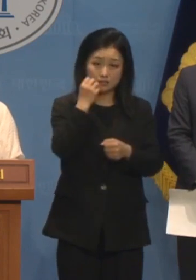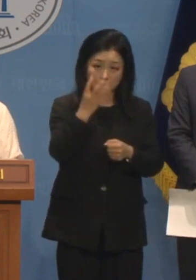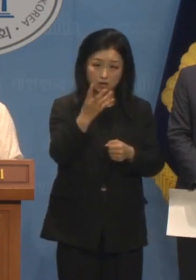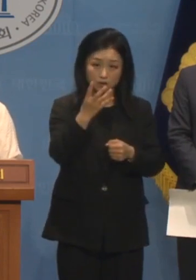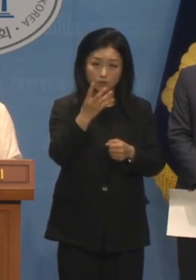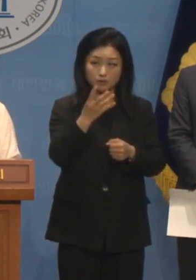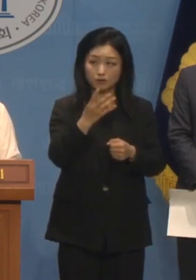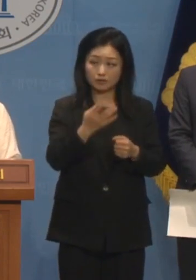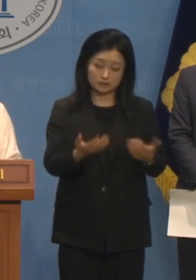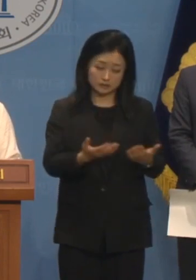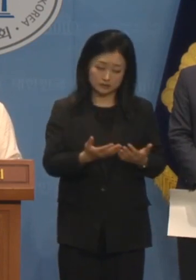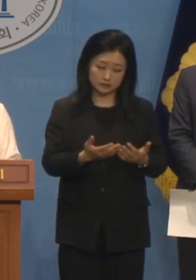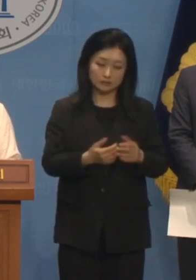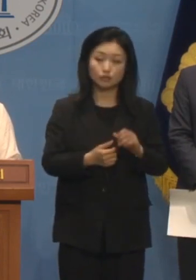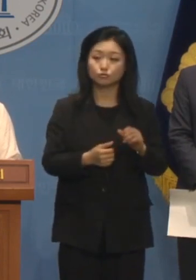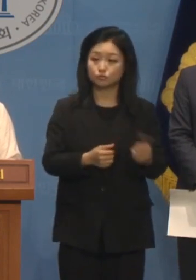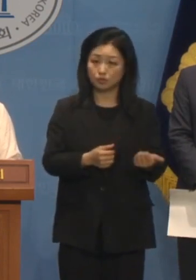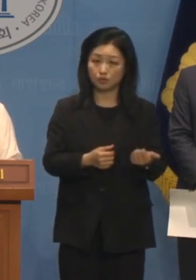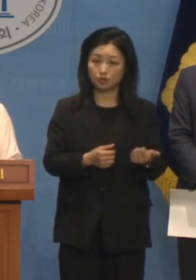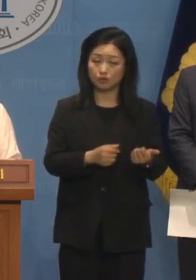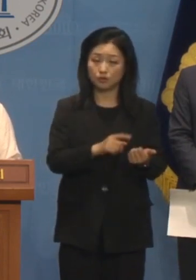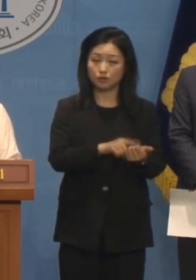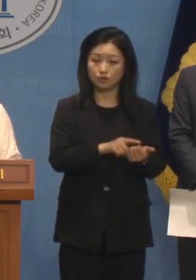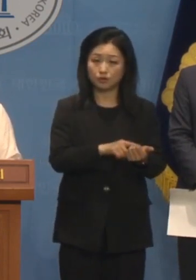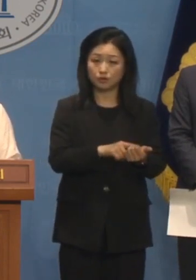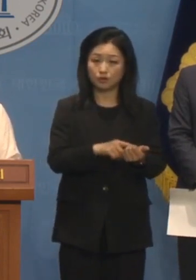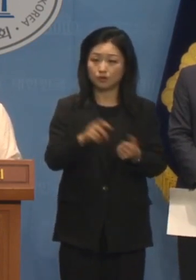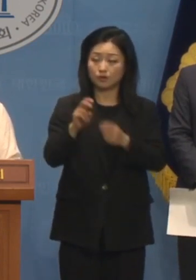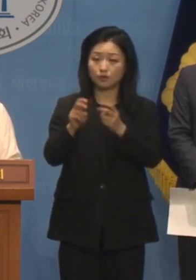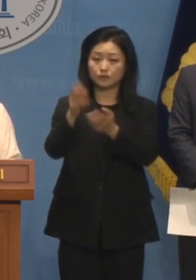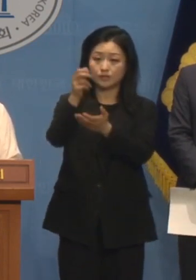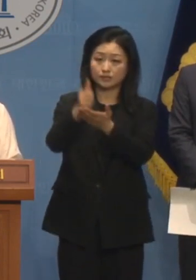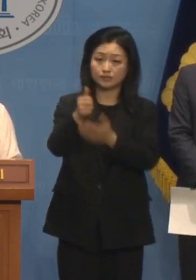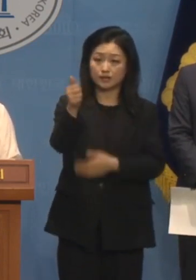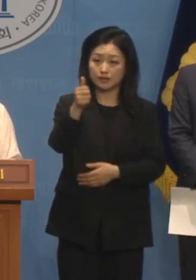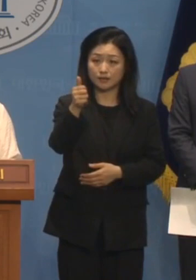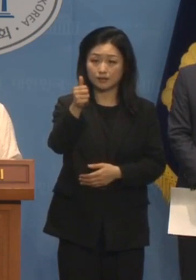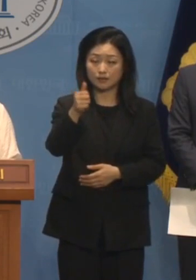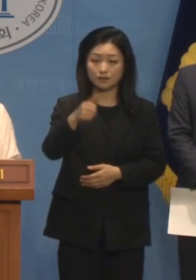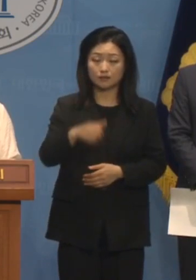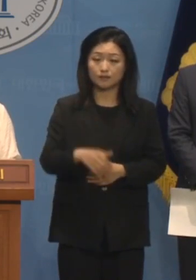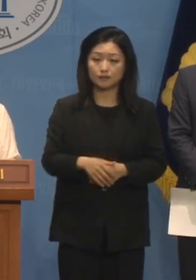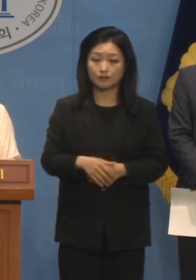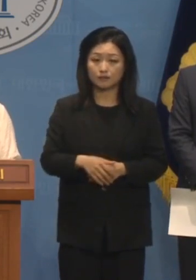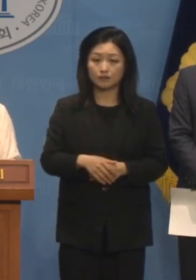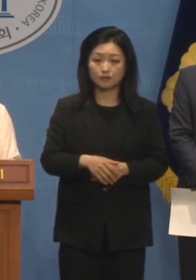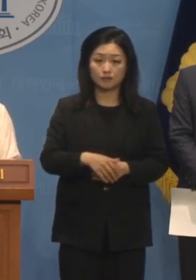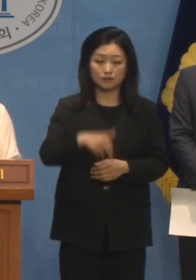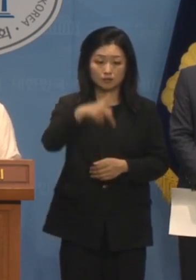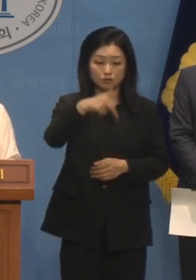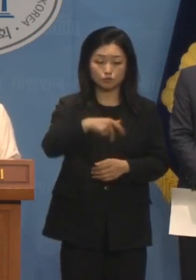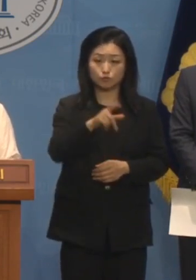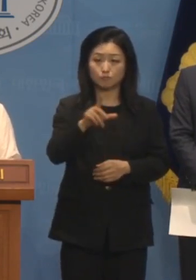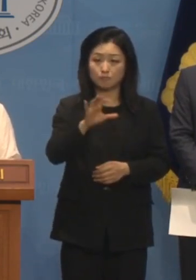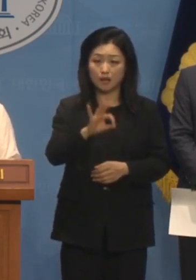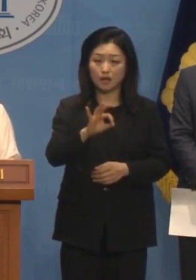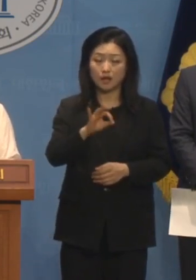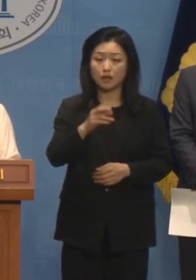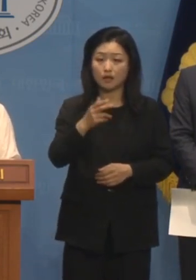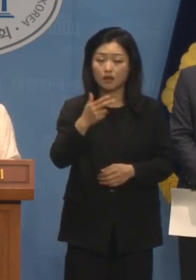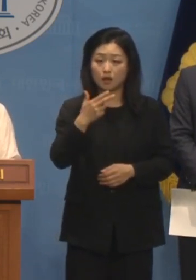목숨을 잃었습니다. 쿠팡 김범석 의장은 쿠팡 없이 그동안 어떻게 살았을까라는